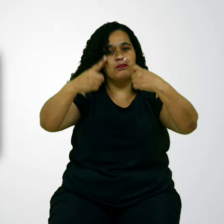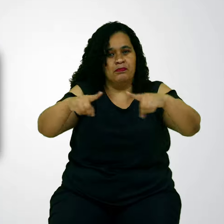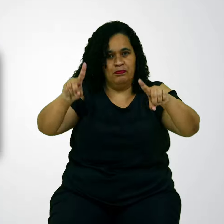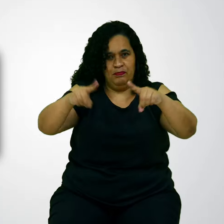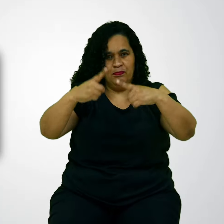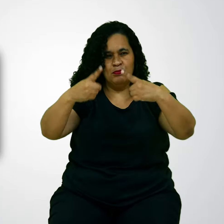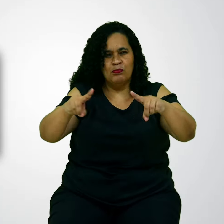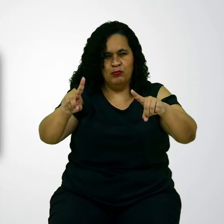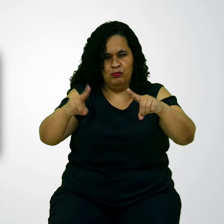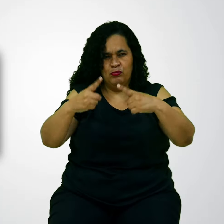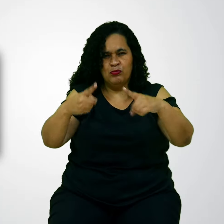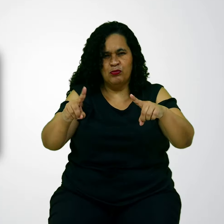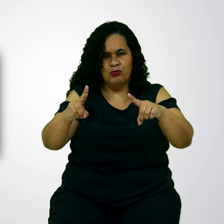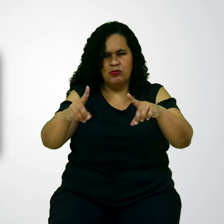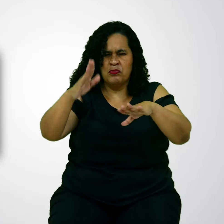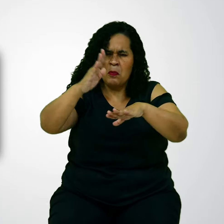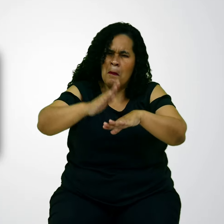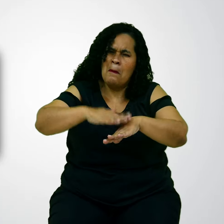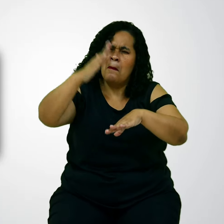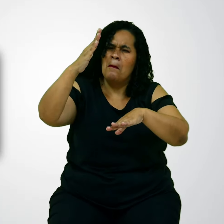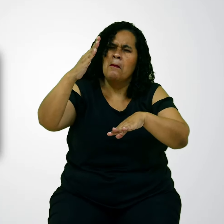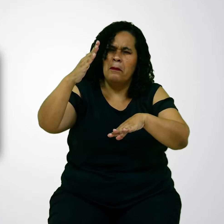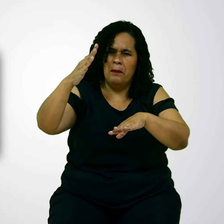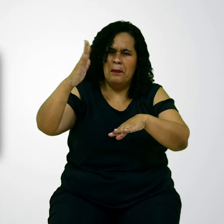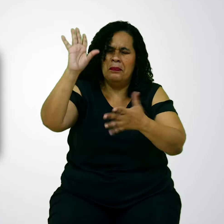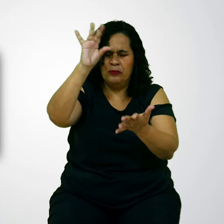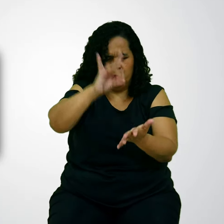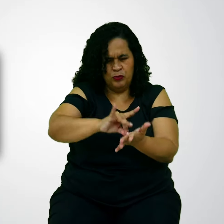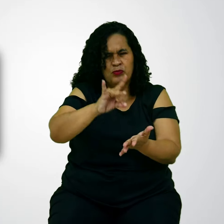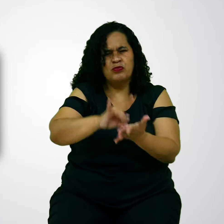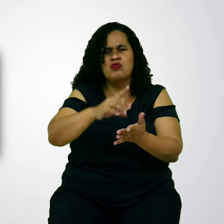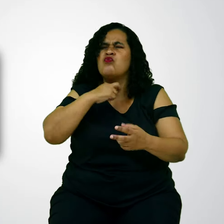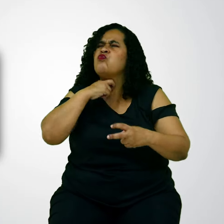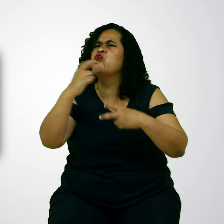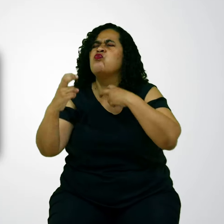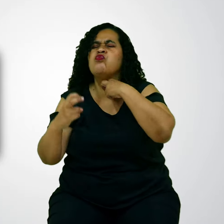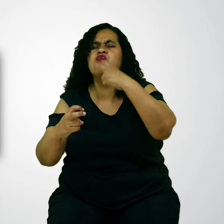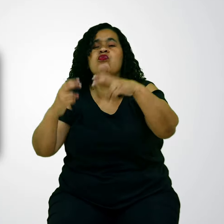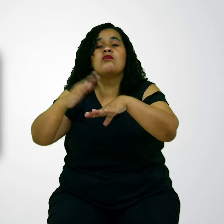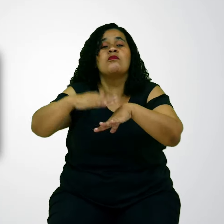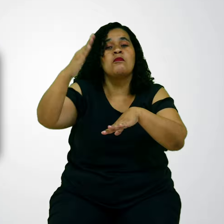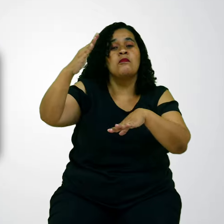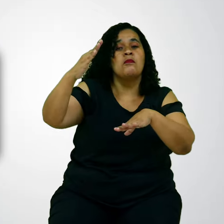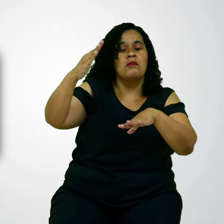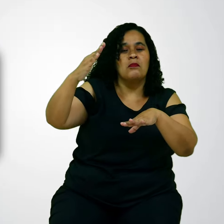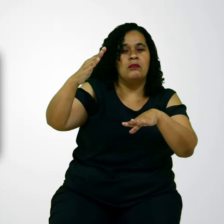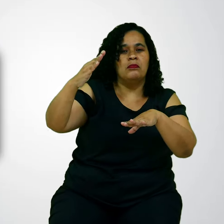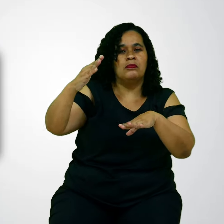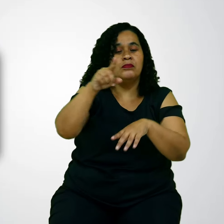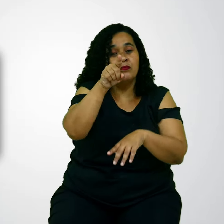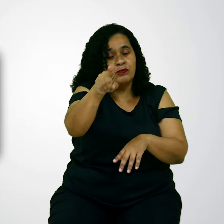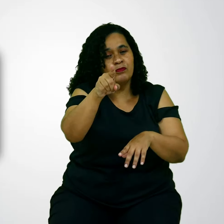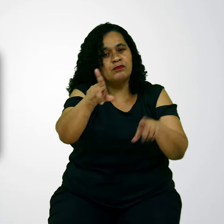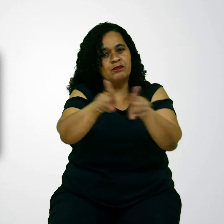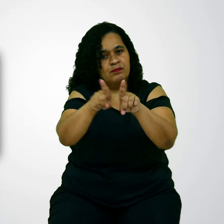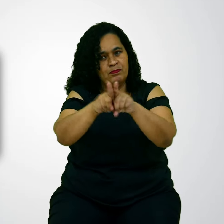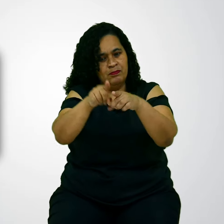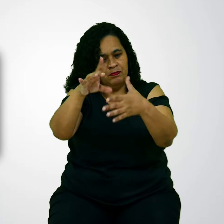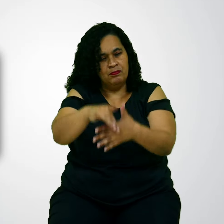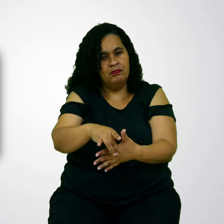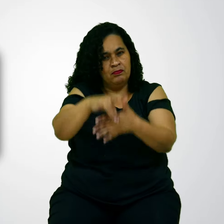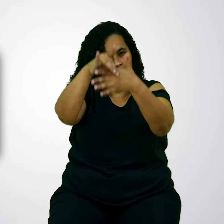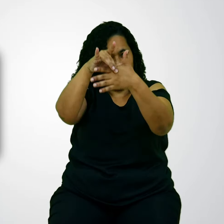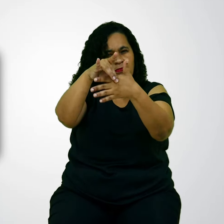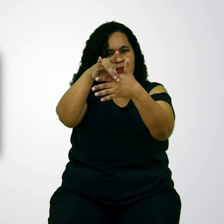é mais do que acorde, é mais do que voz, é mais do que instrumento. E para você que é líder, que está ali, apacentando